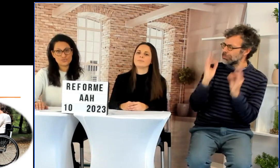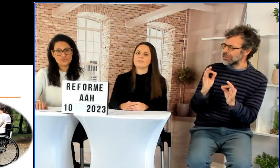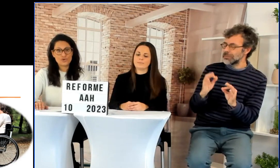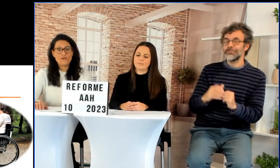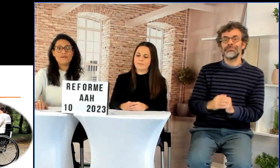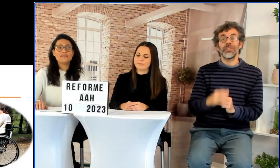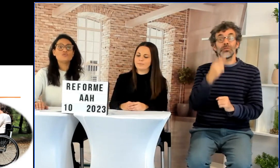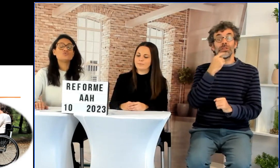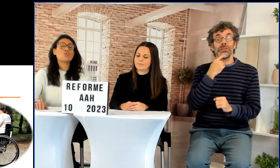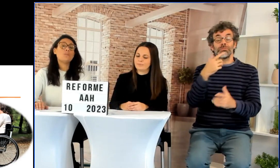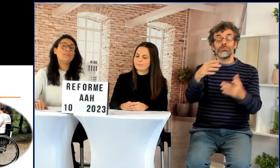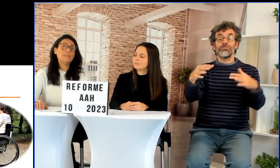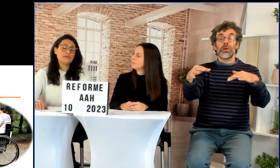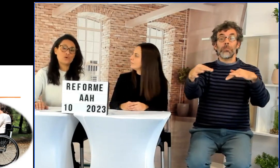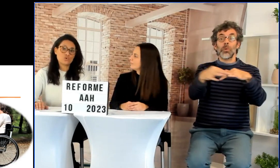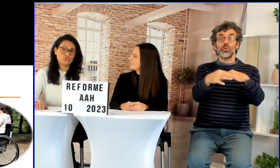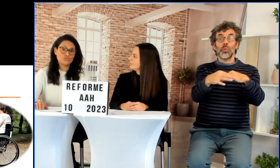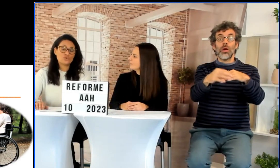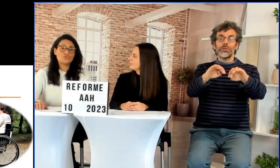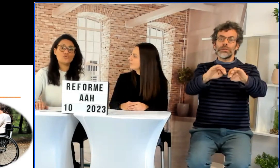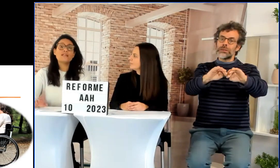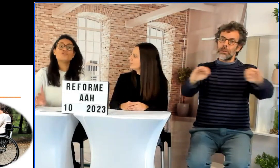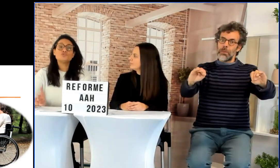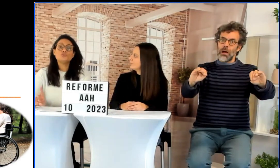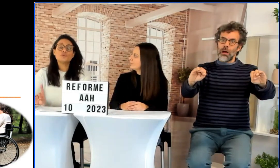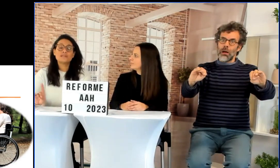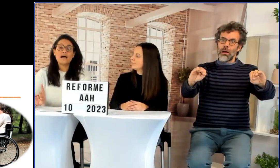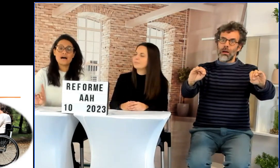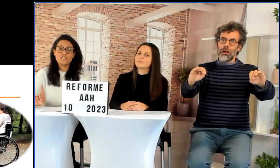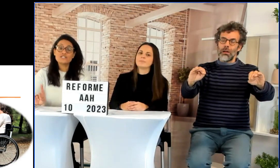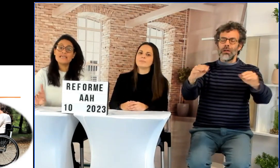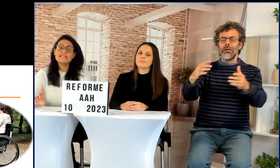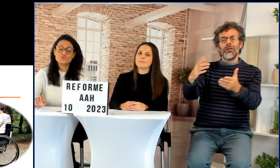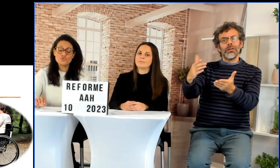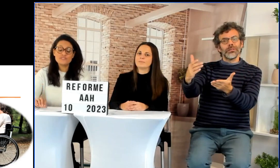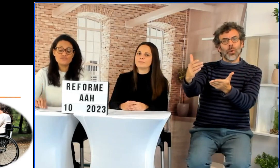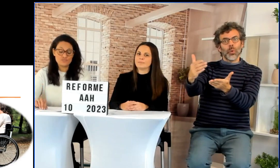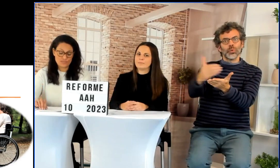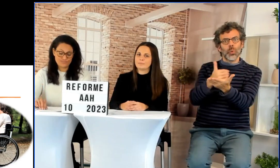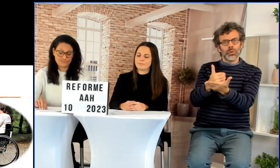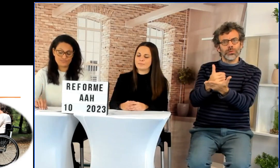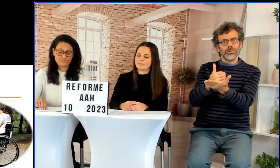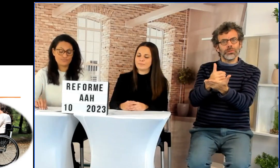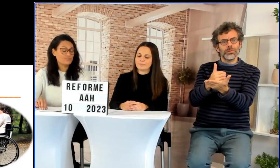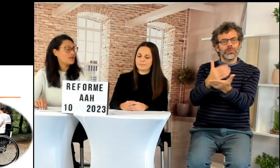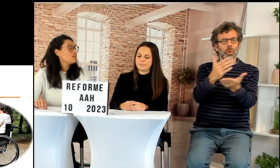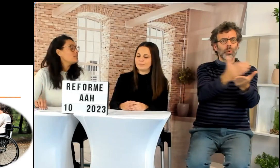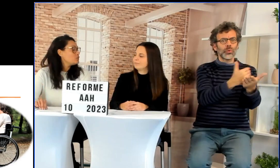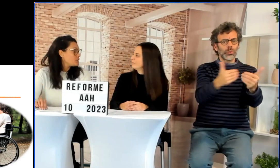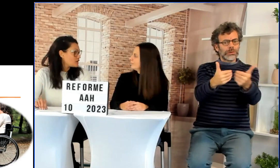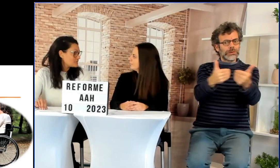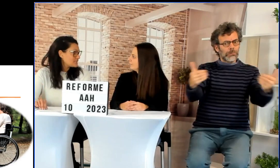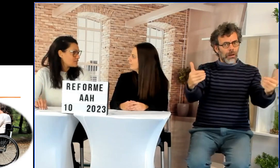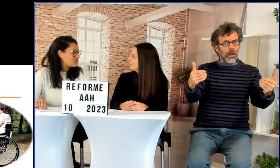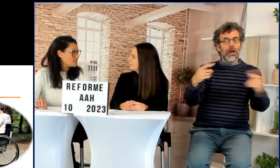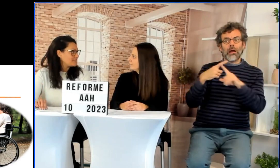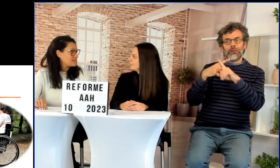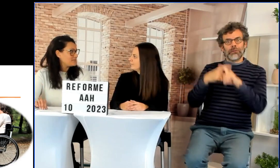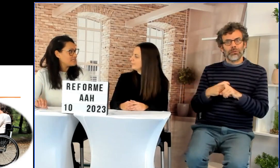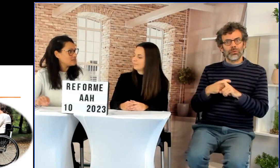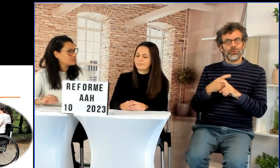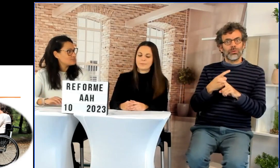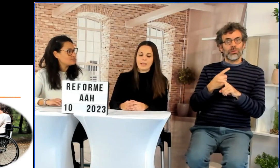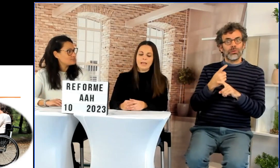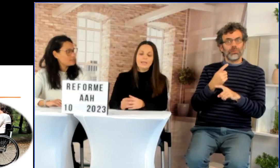ses ressources qui ne seront pas pris en compte dans le calcul de votre AAH exclusivement. Mais depuis quand cette réforme